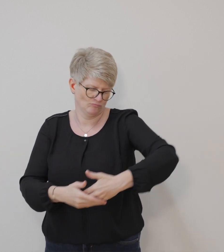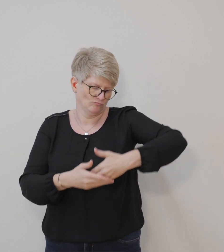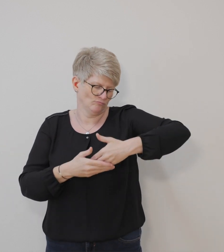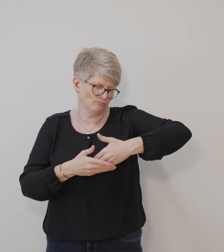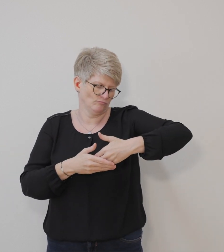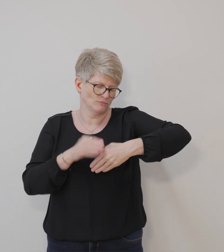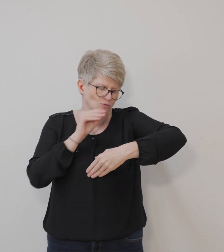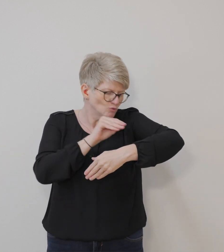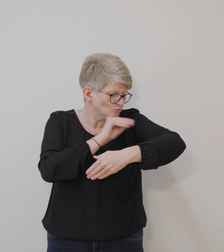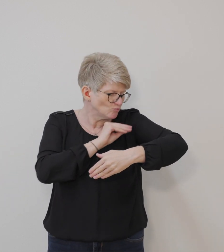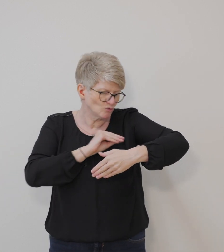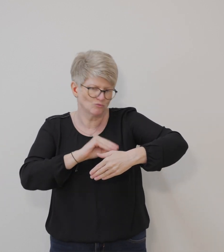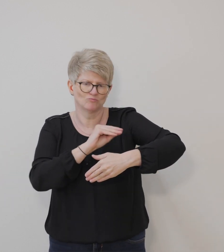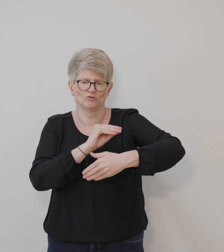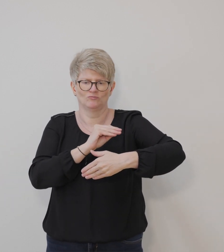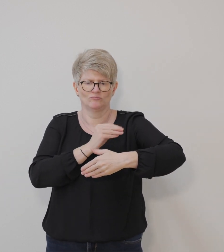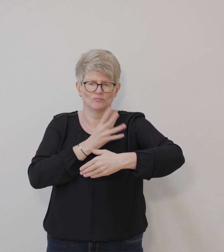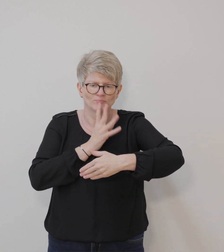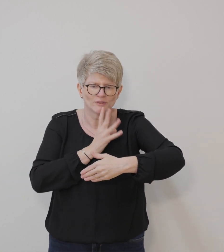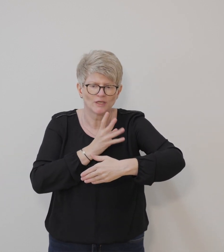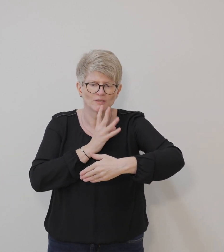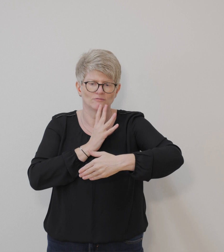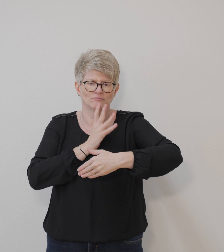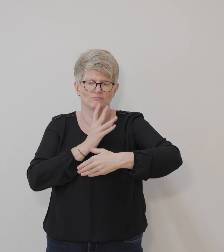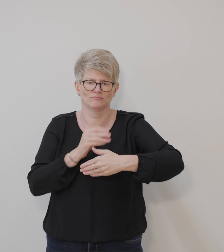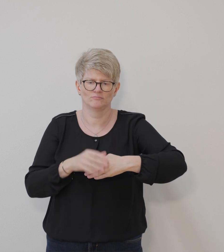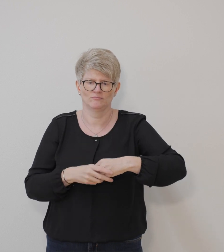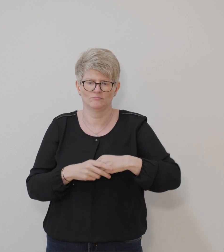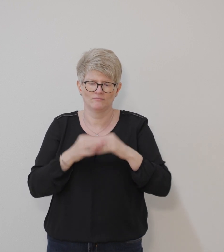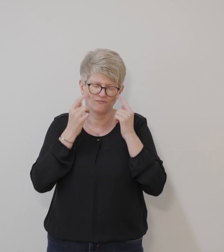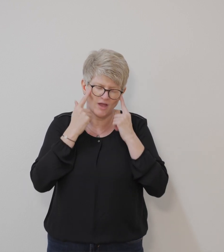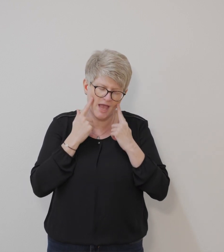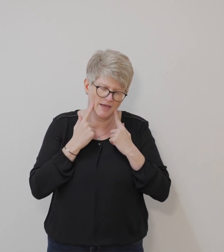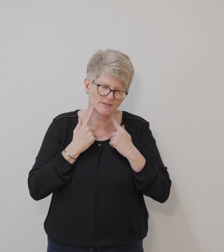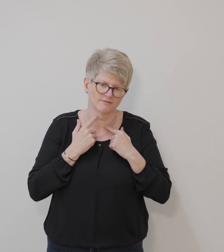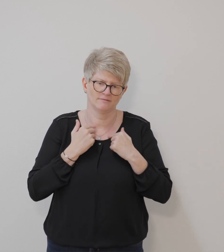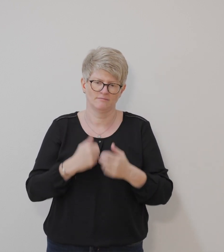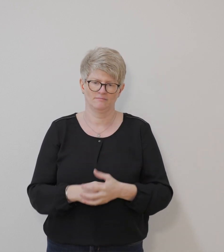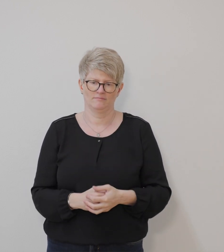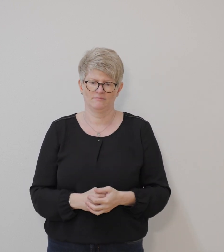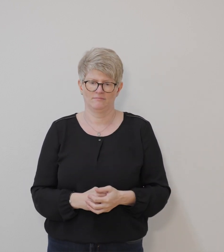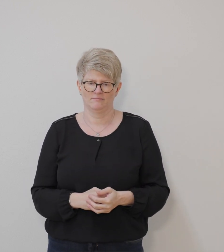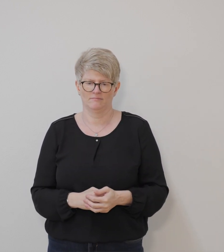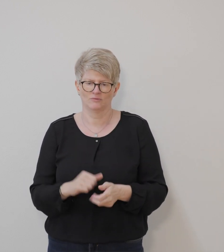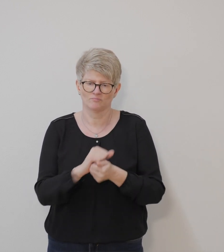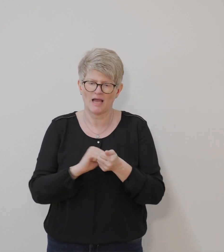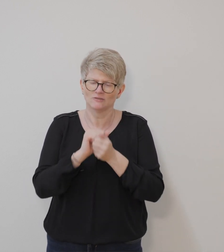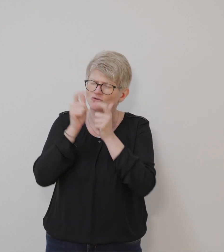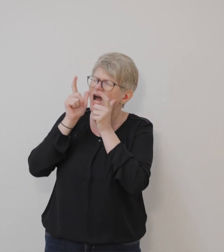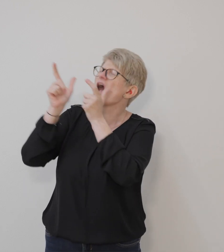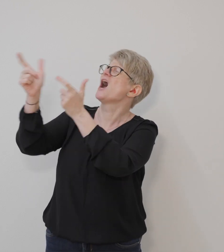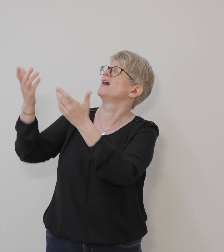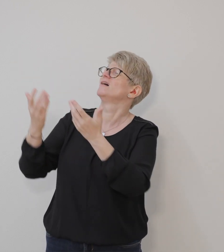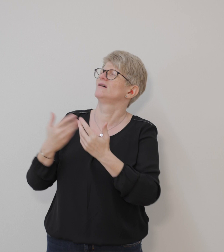alleine. Er spricht mit ihm und schreit den Schmerz heraus. Ich bin zutiefst berührt und stehe ihm